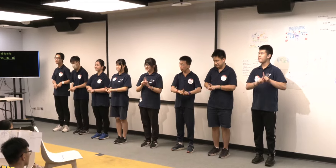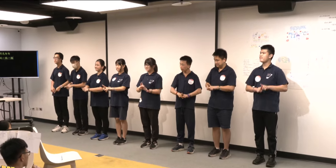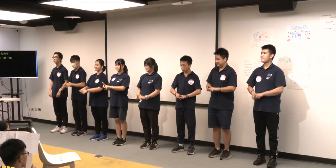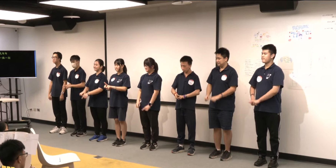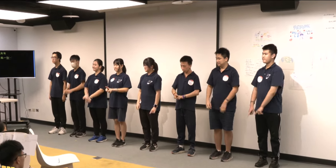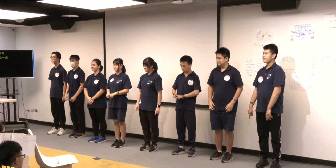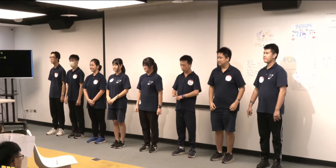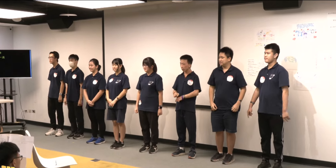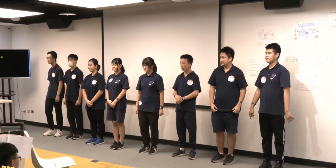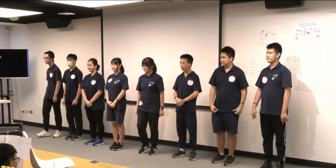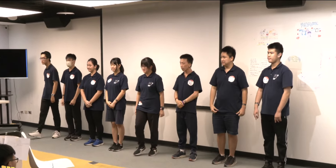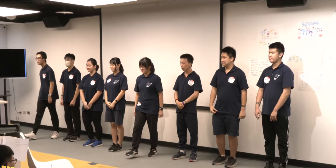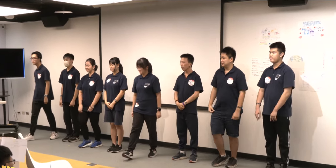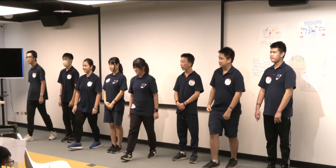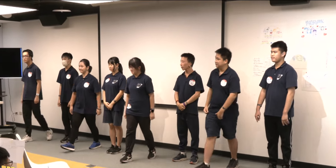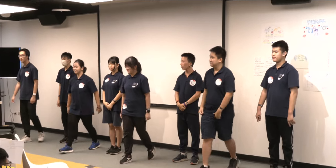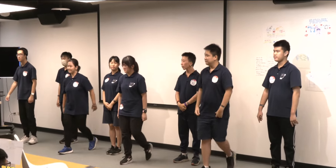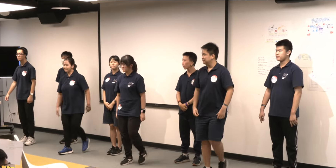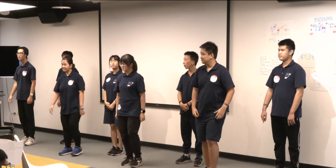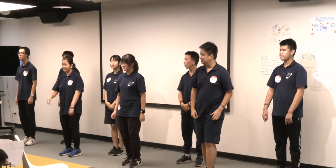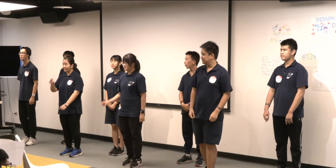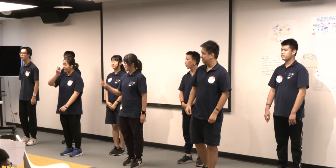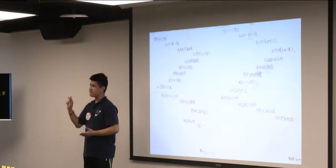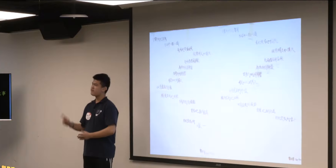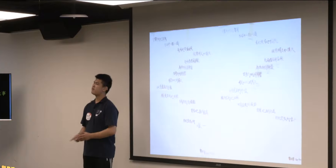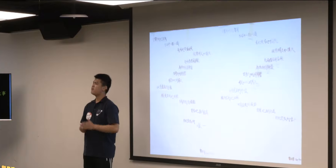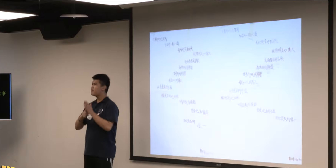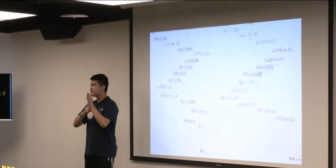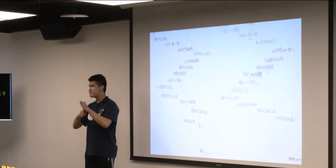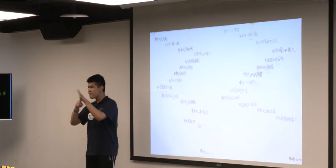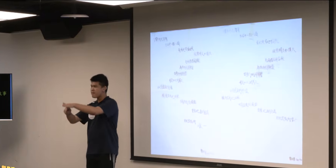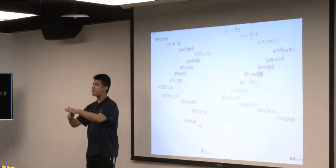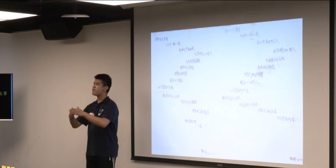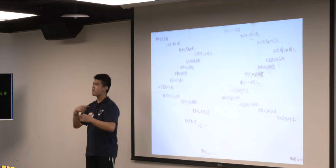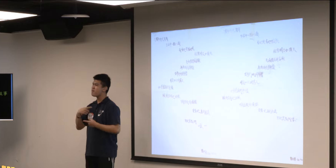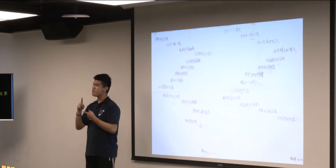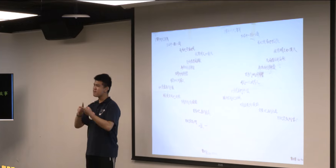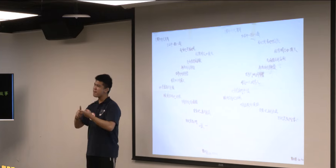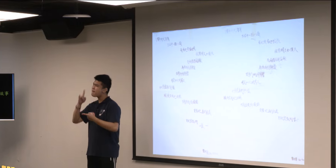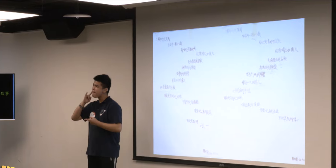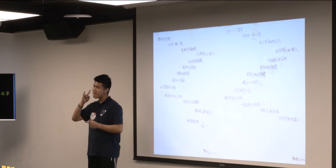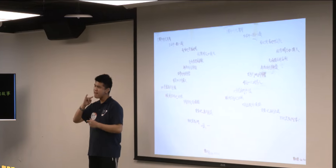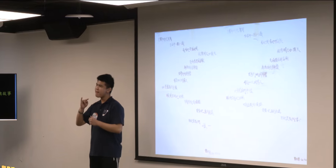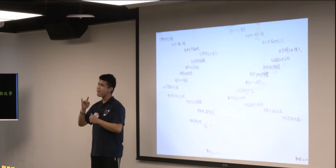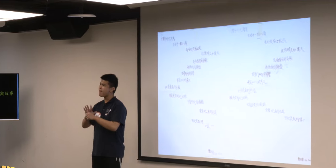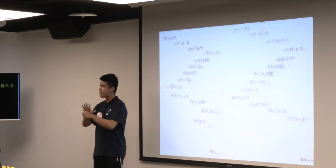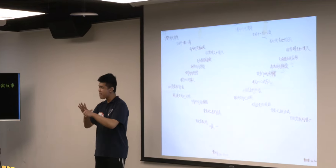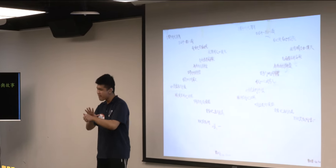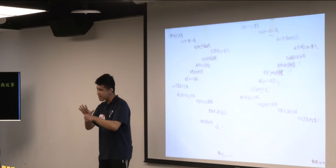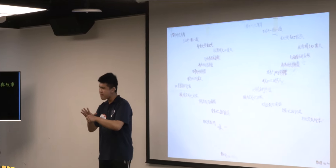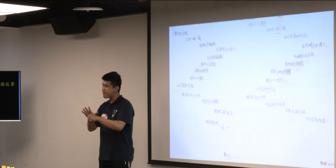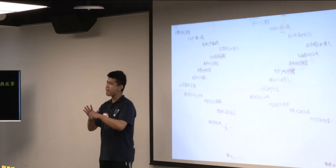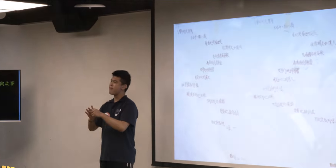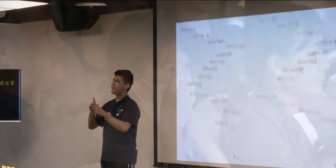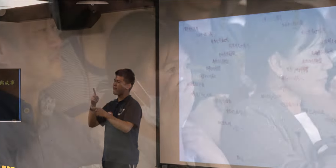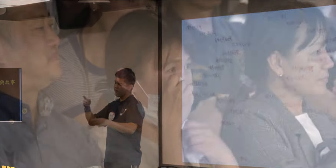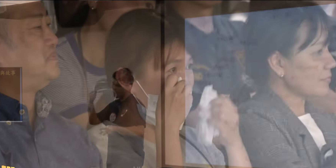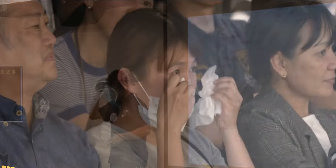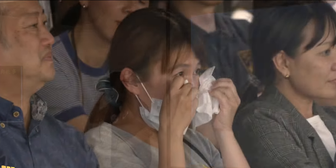术入校计划的成果发表会上，将学生曹红瑞写给妈妈的新诗改成手语诗。曹妈